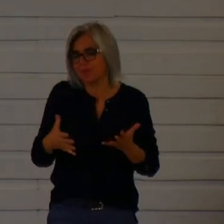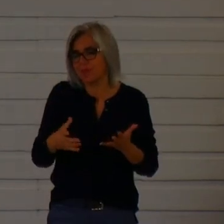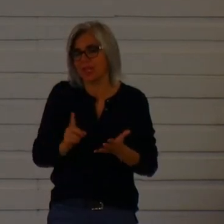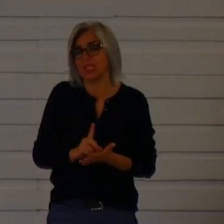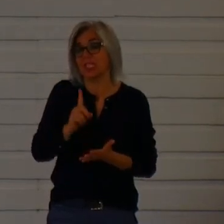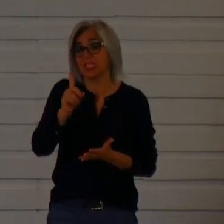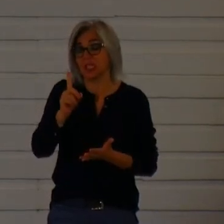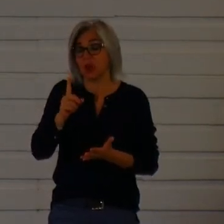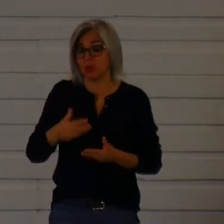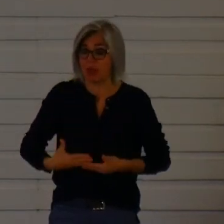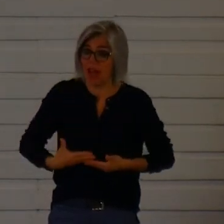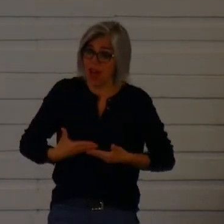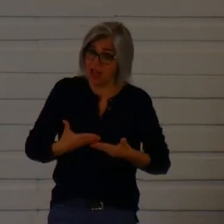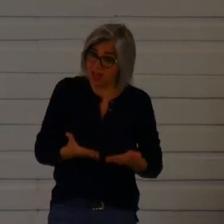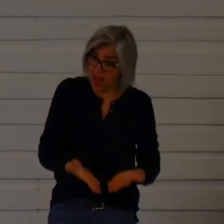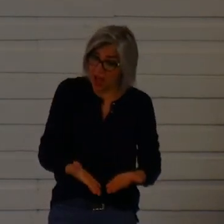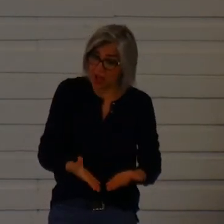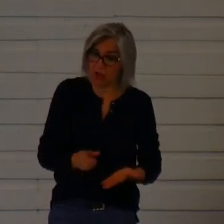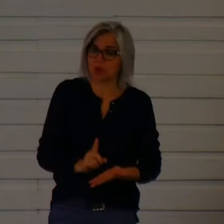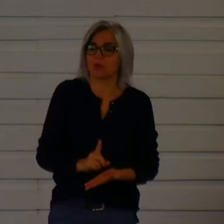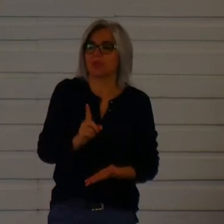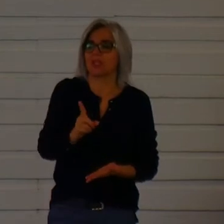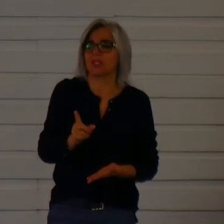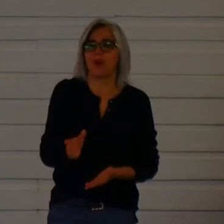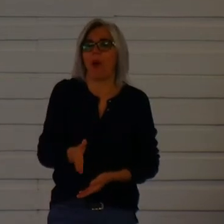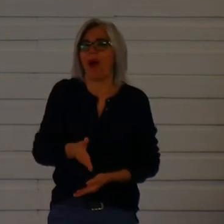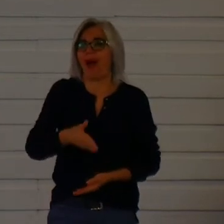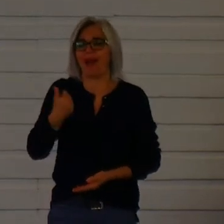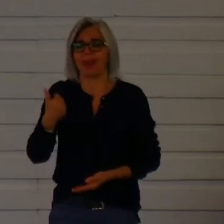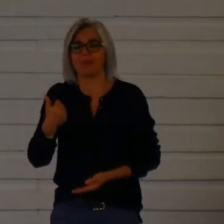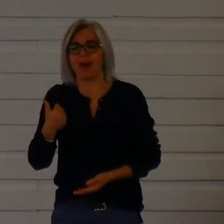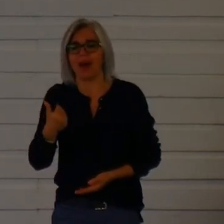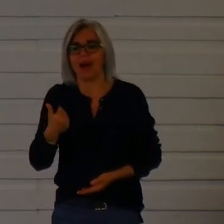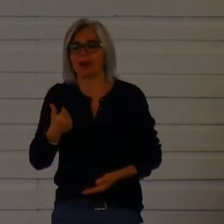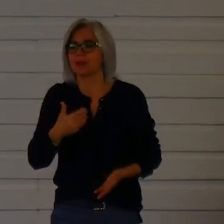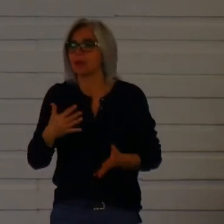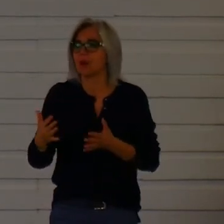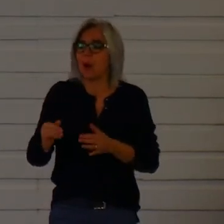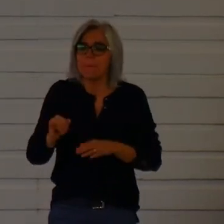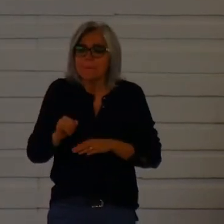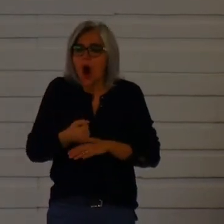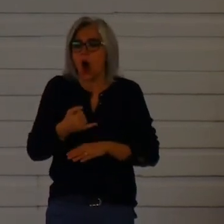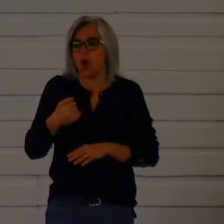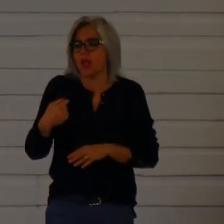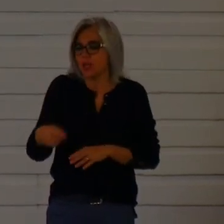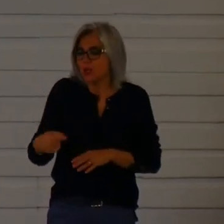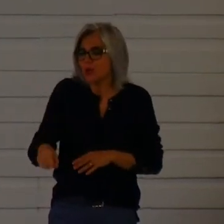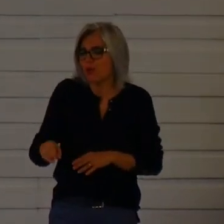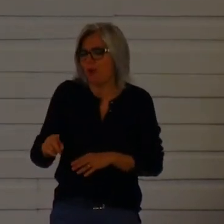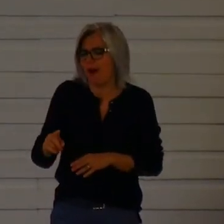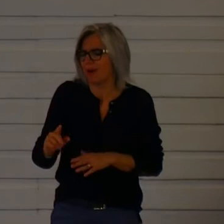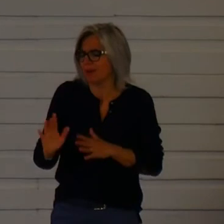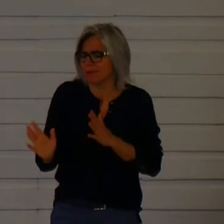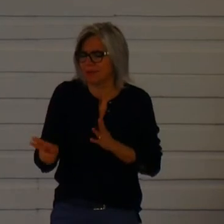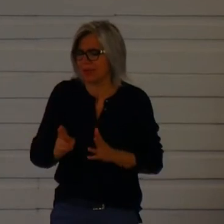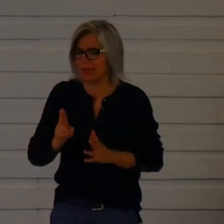Dio ha tolto, Giobbe disse alla moglie: ma perché non sappiamo prenderci del bene, abbiamo preso del male, abbiamo preso del bene nella mano di Dio, perché